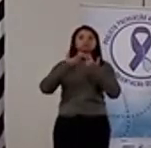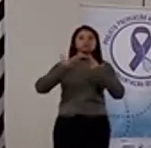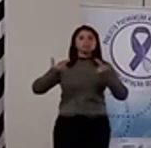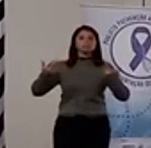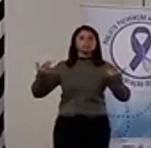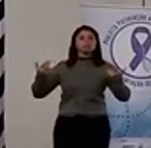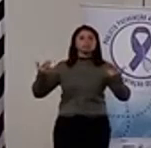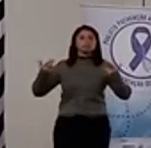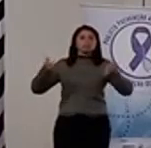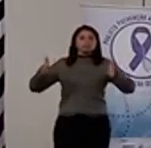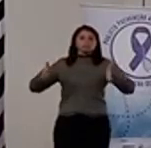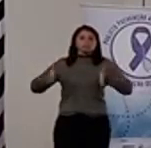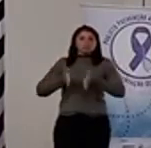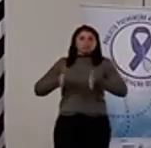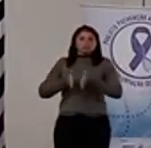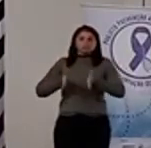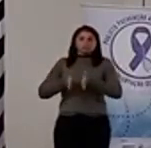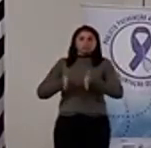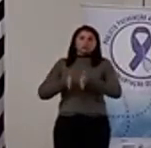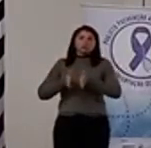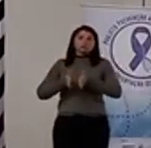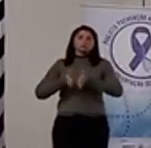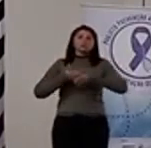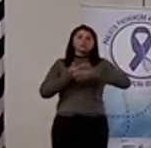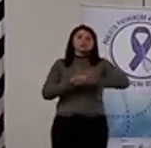o bebê. Está, digamos,